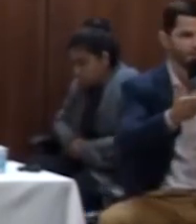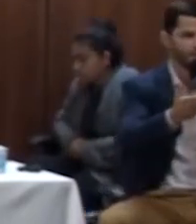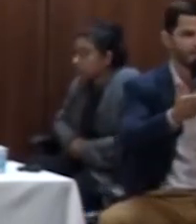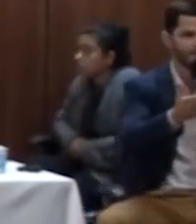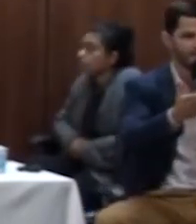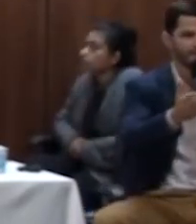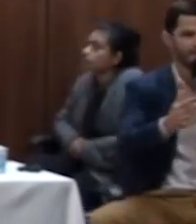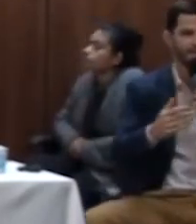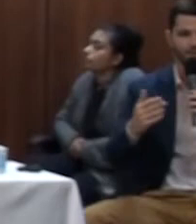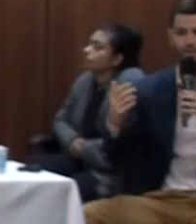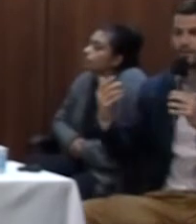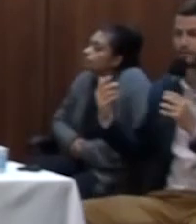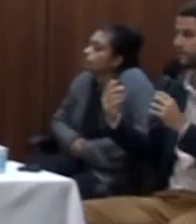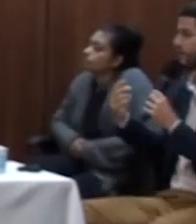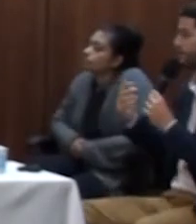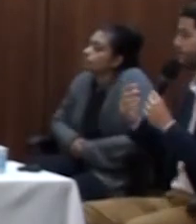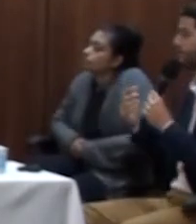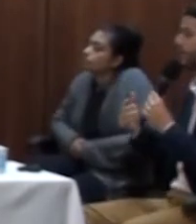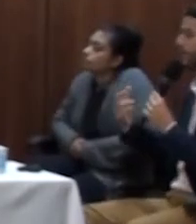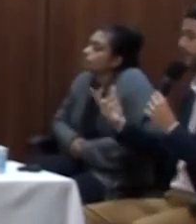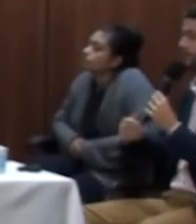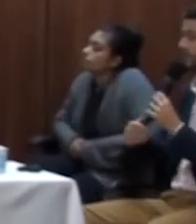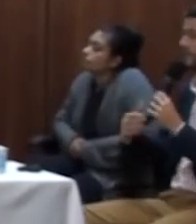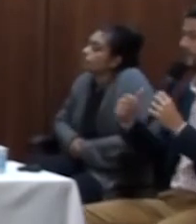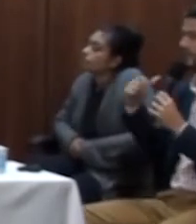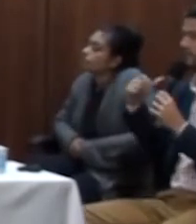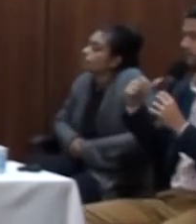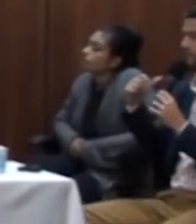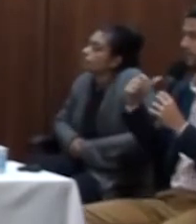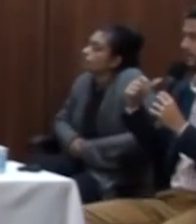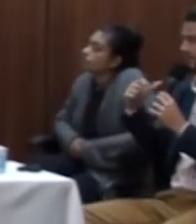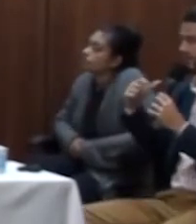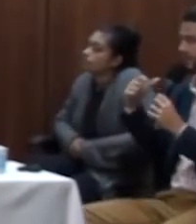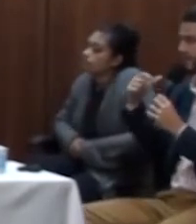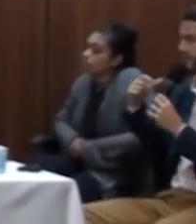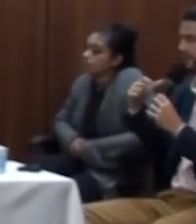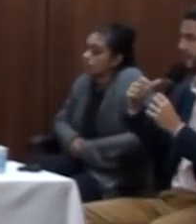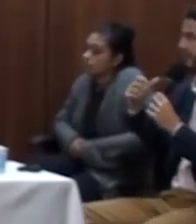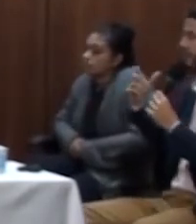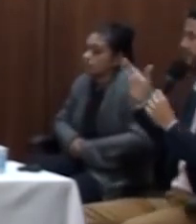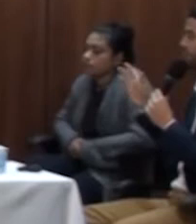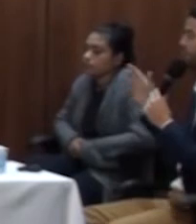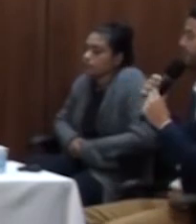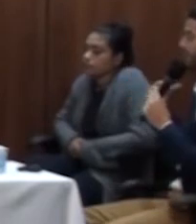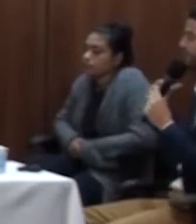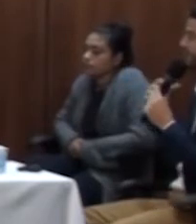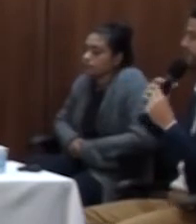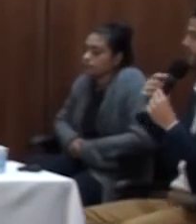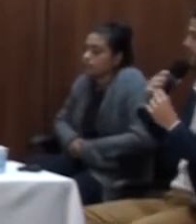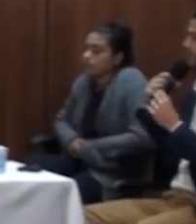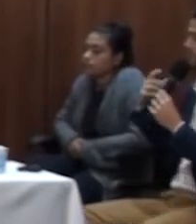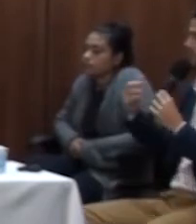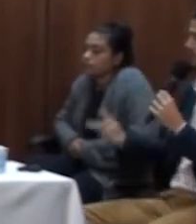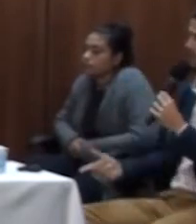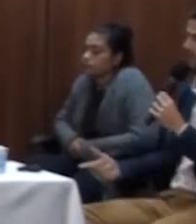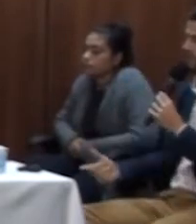Marjorie colocou, né? Eram 52 em abril, agora são 60, né? Estivemos lá na sexta-feira passada, esse número já cresceu